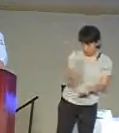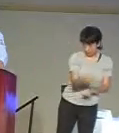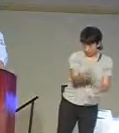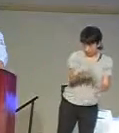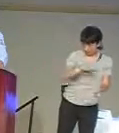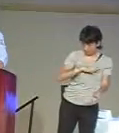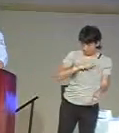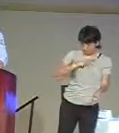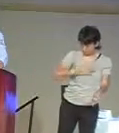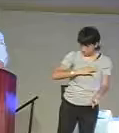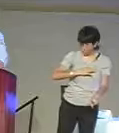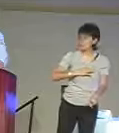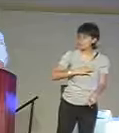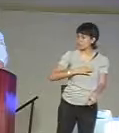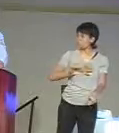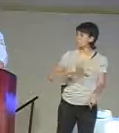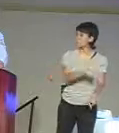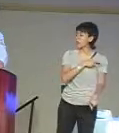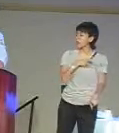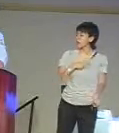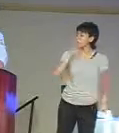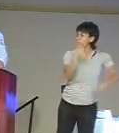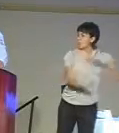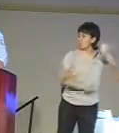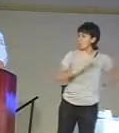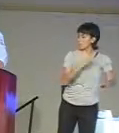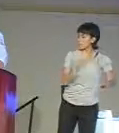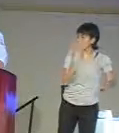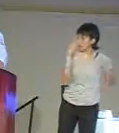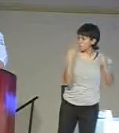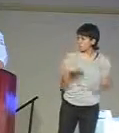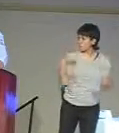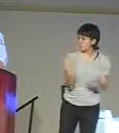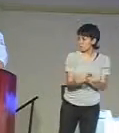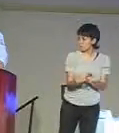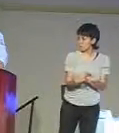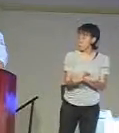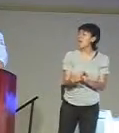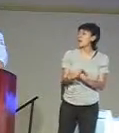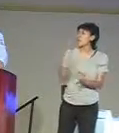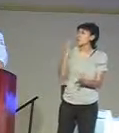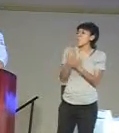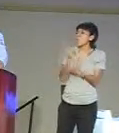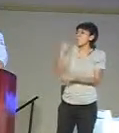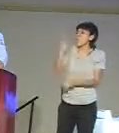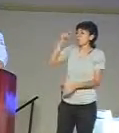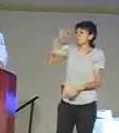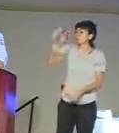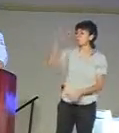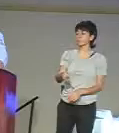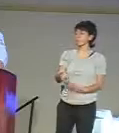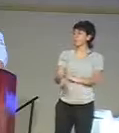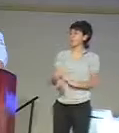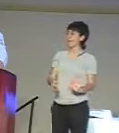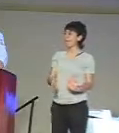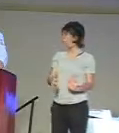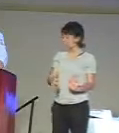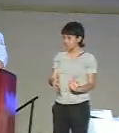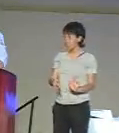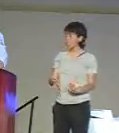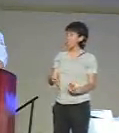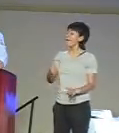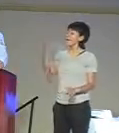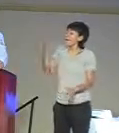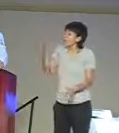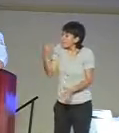adecuado. Entonces, no solamente no estamos detectando, sino a las detectadas no les estamos dando, solamente